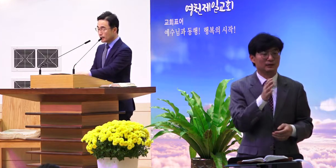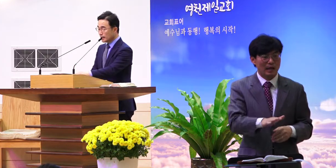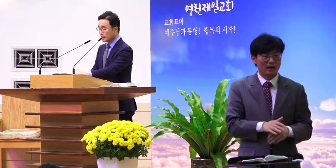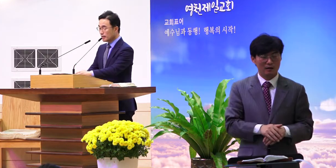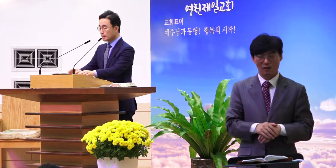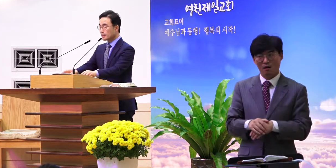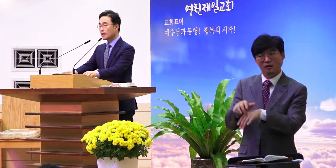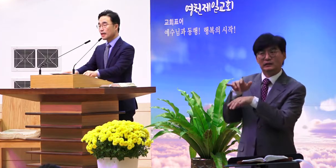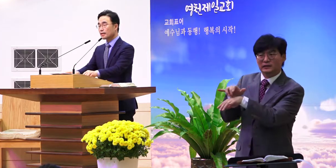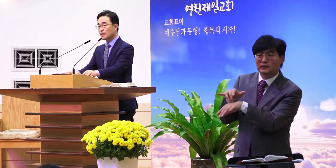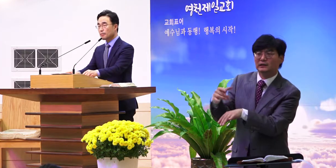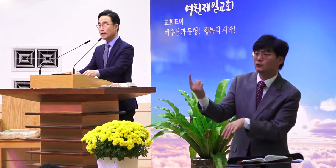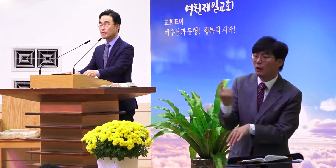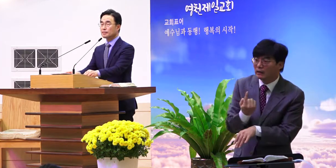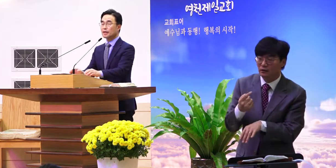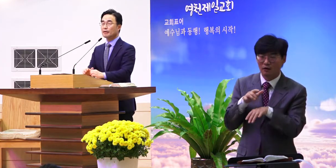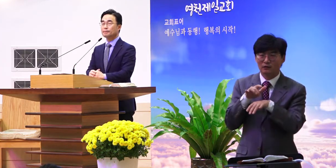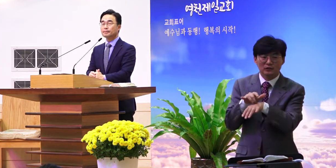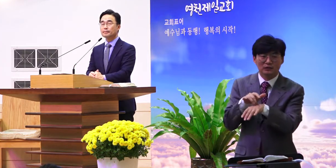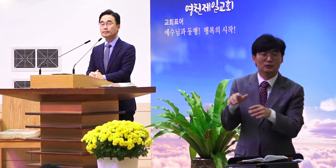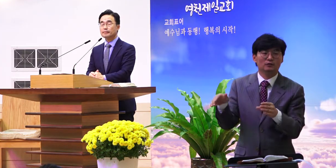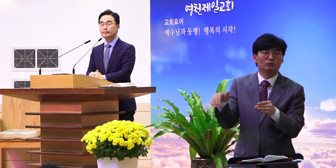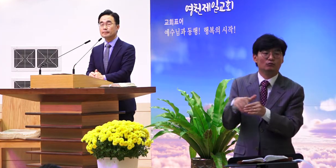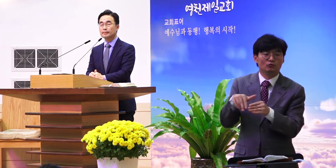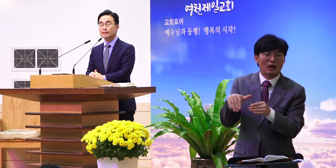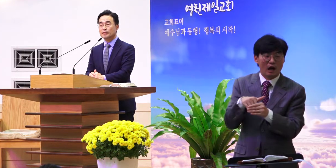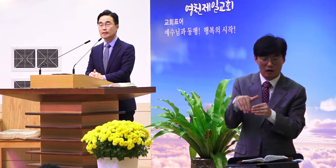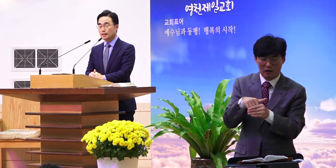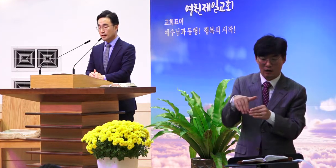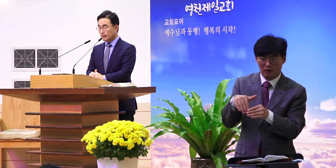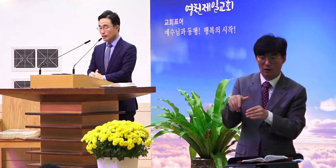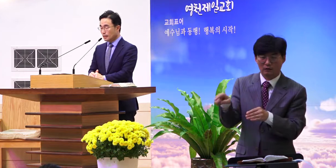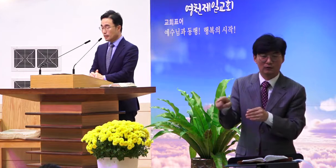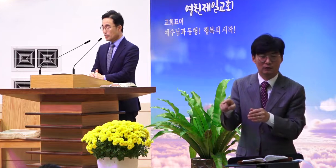그런 일들이 세상에 참 많이 있습니다.